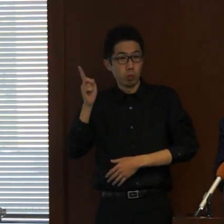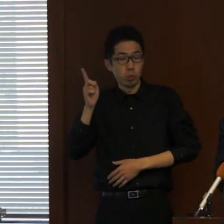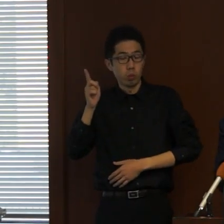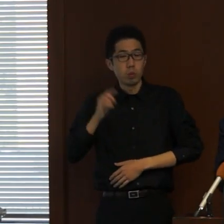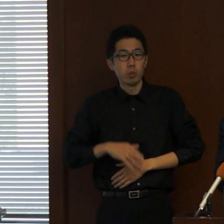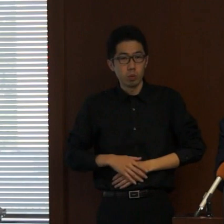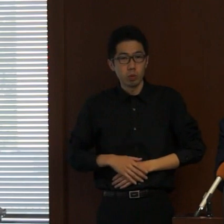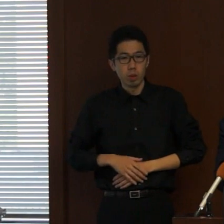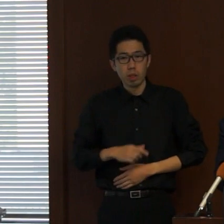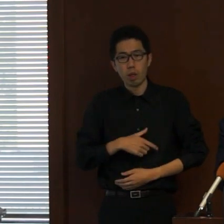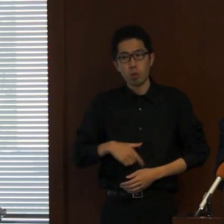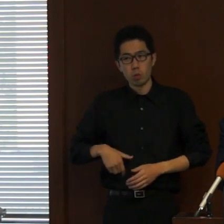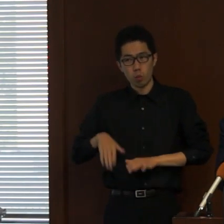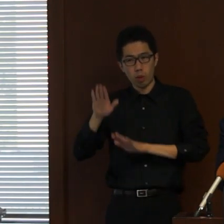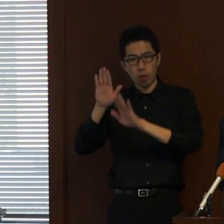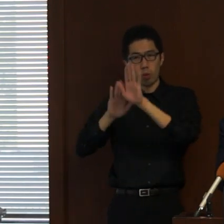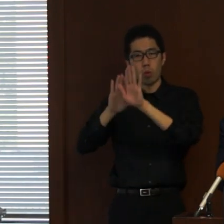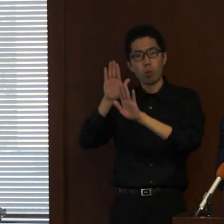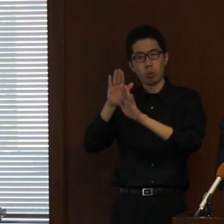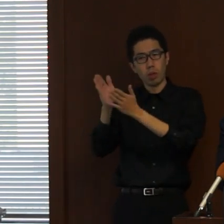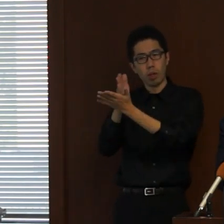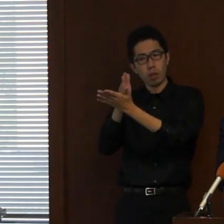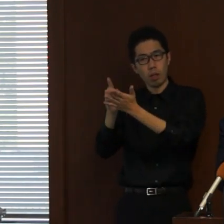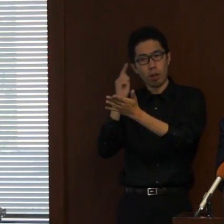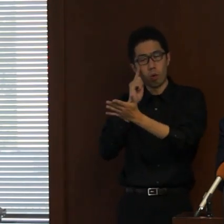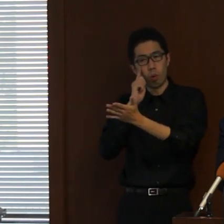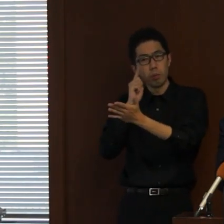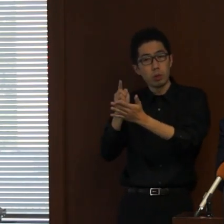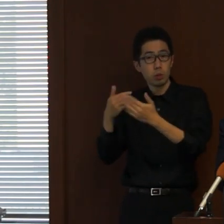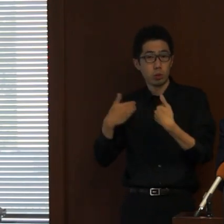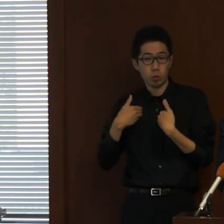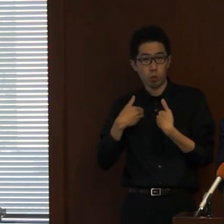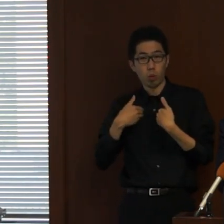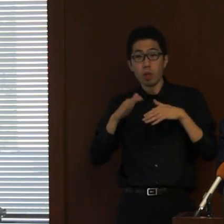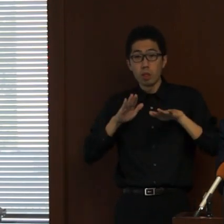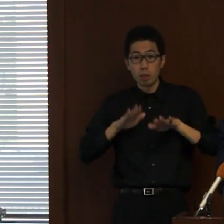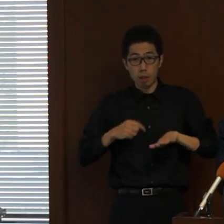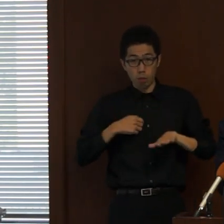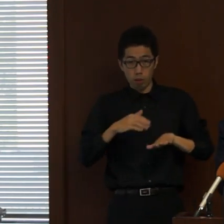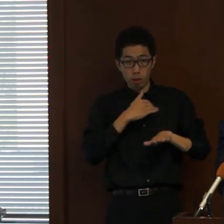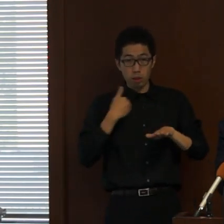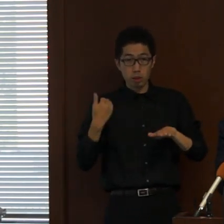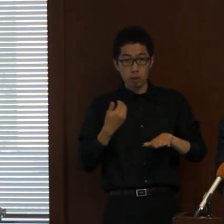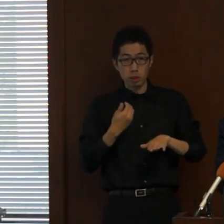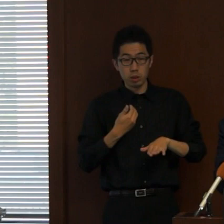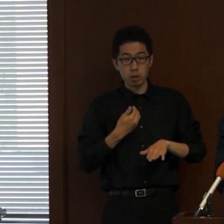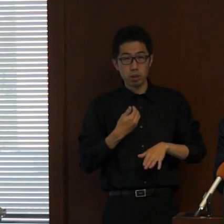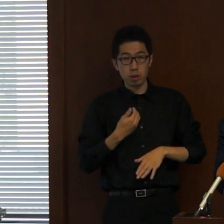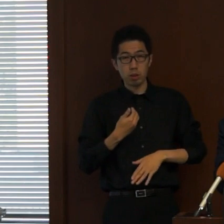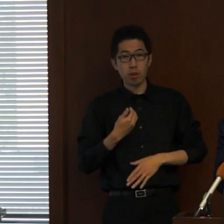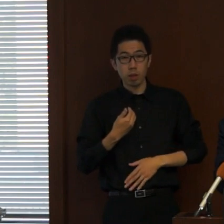福岡県さんの出方を見ざるを得ないので、今我々は、